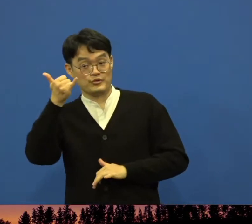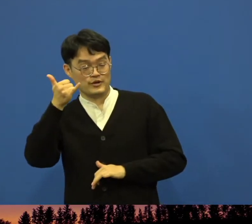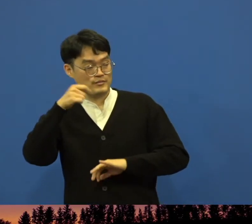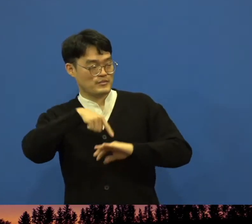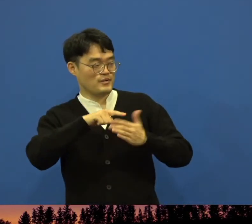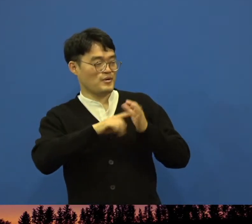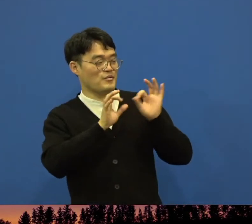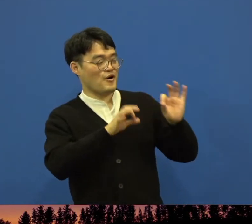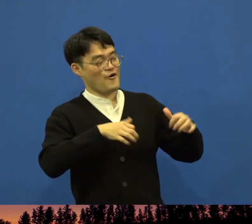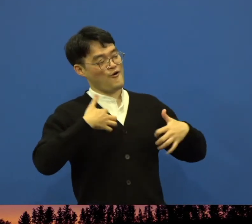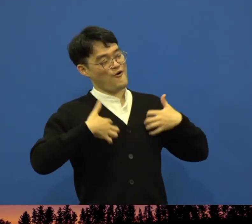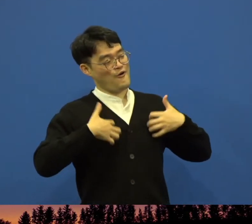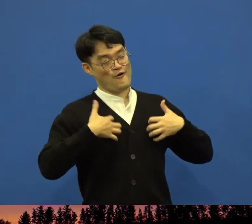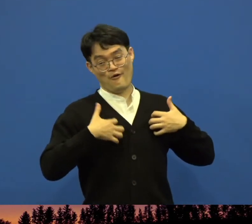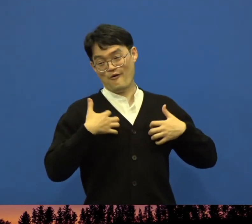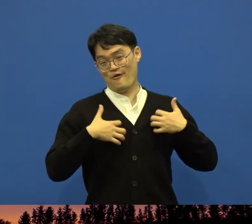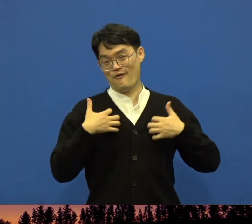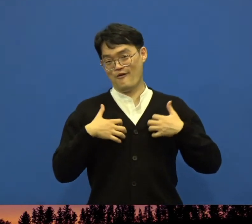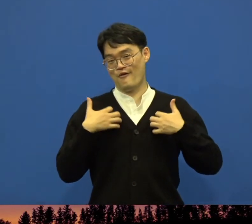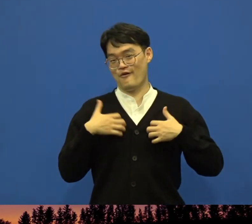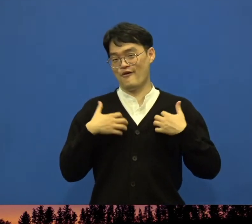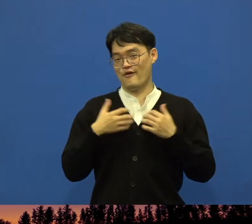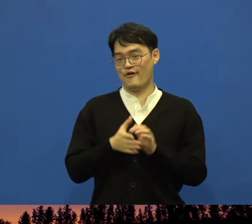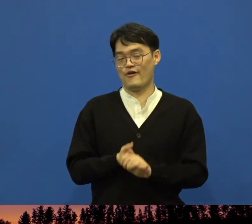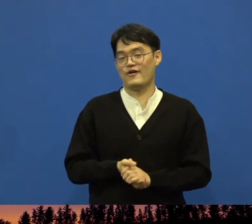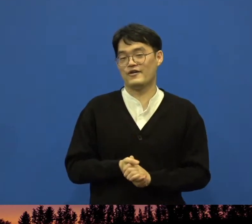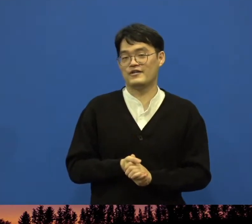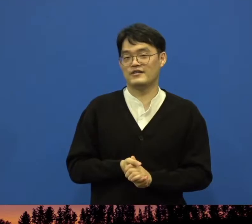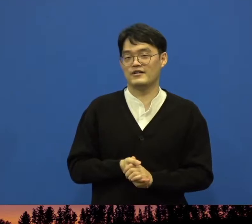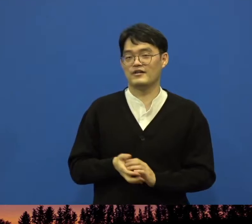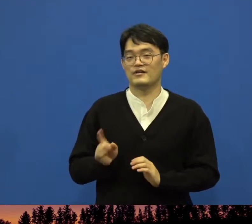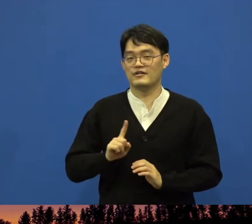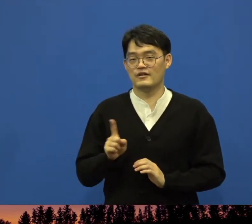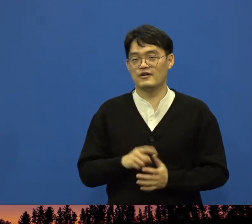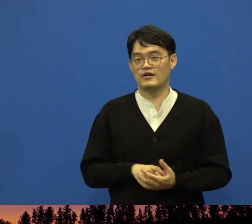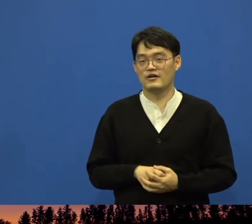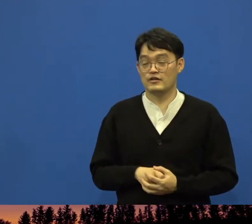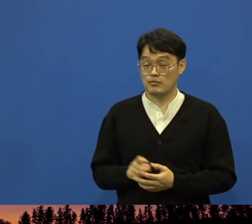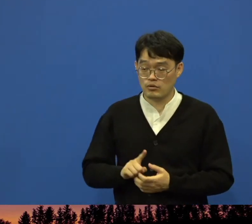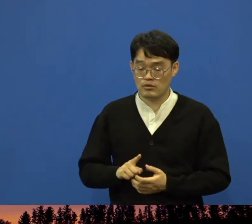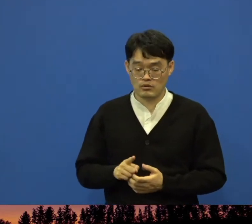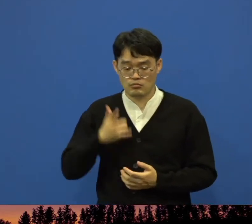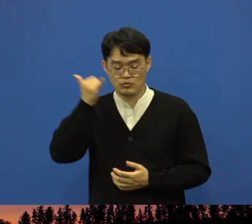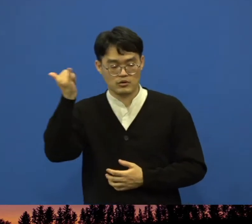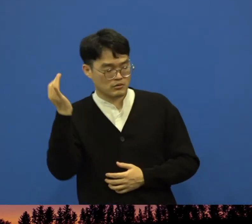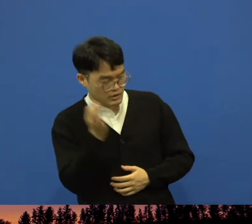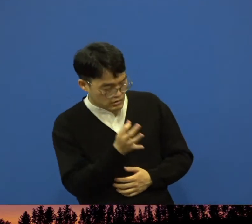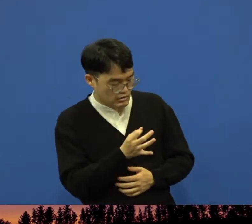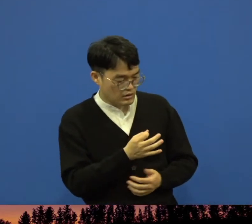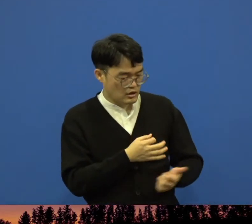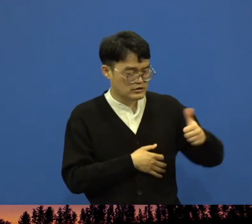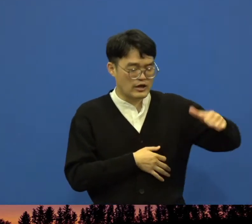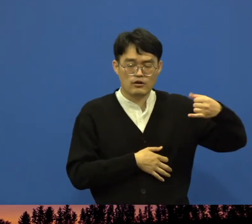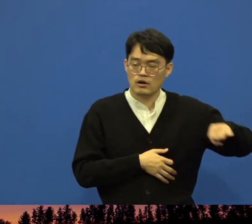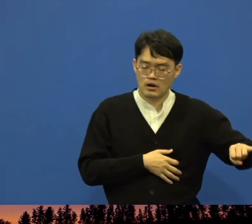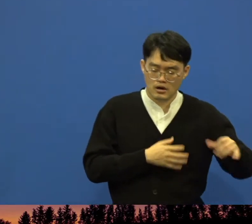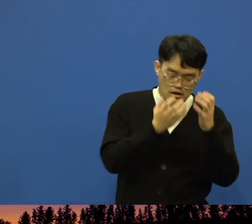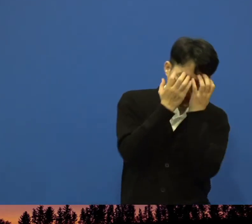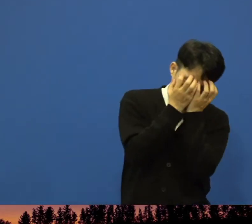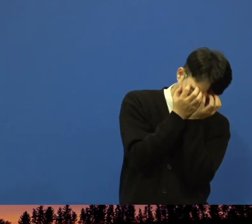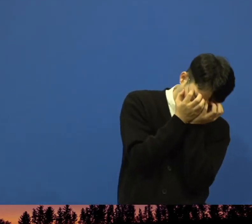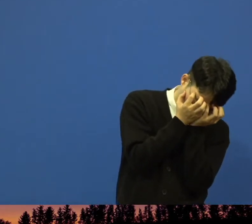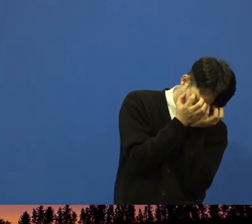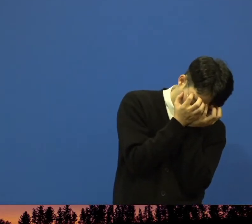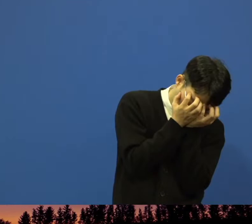효도예요. 그죠? 그 아침에 일어나서 머리를 써가지고 고민을 하고 있고 우울하고 말이죠. 막